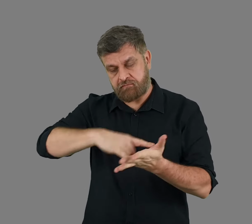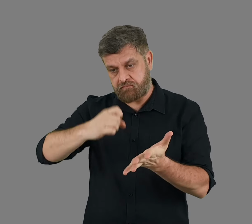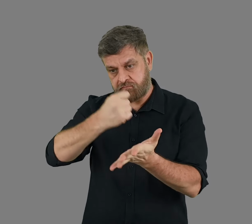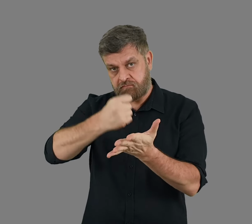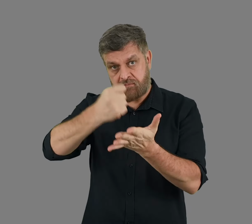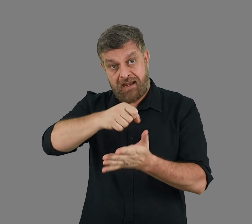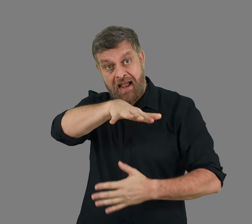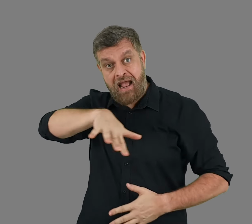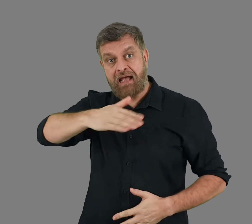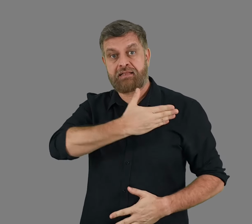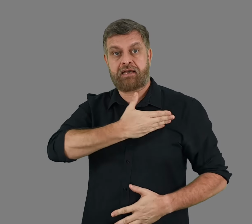públicos competentes.